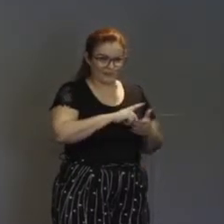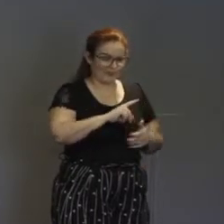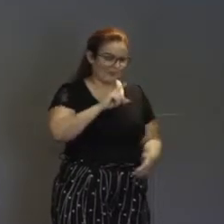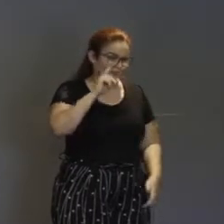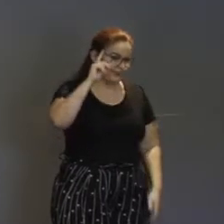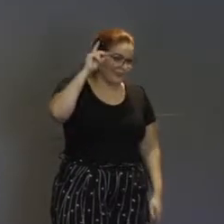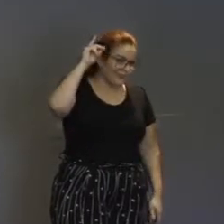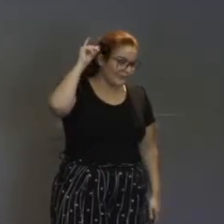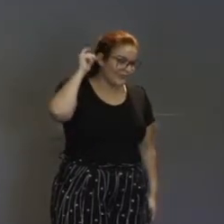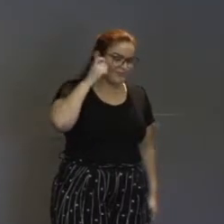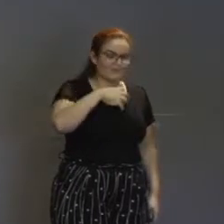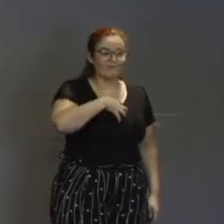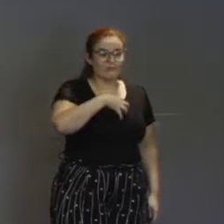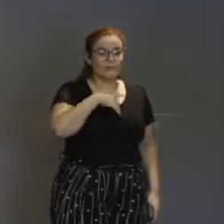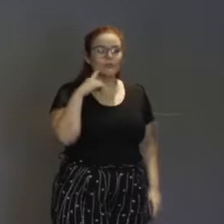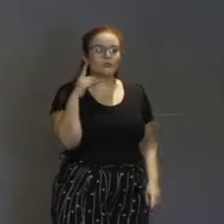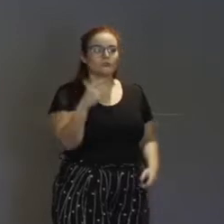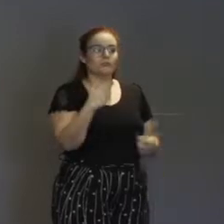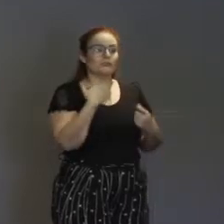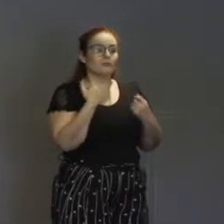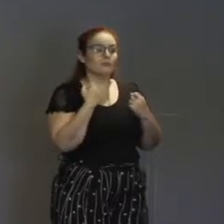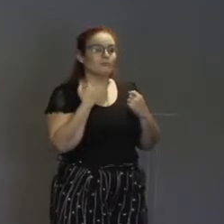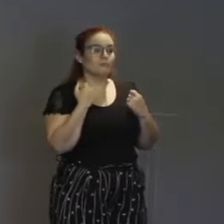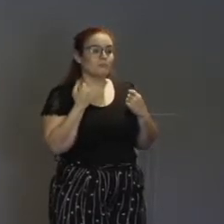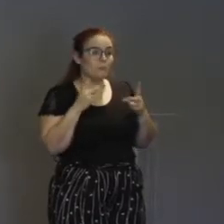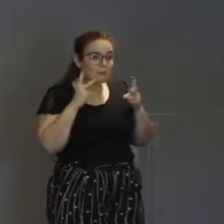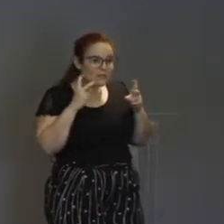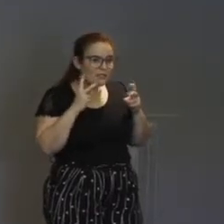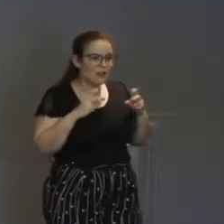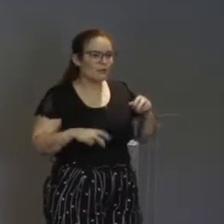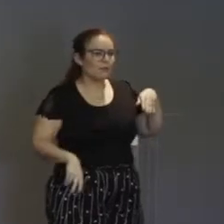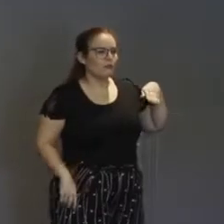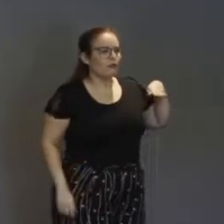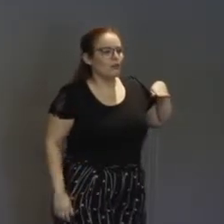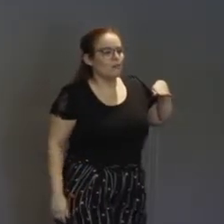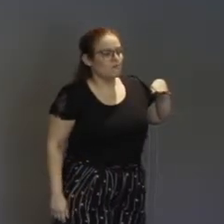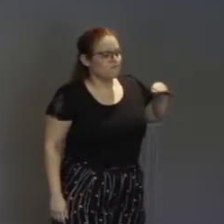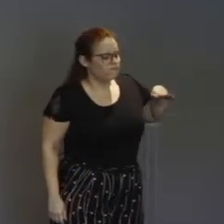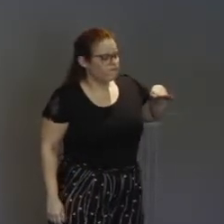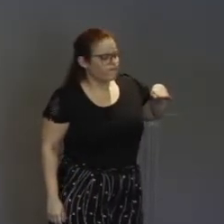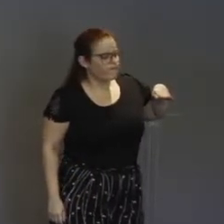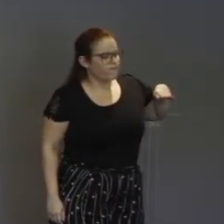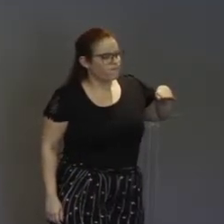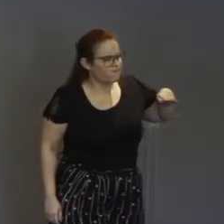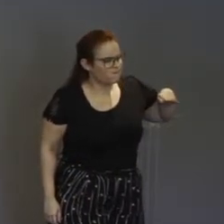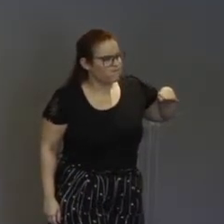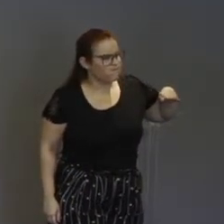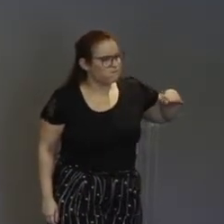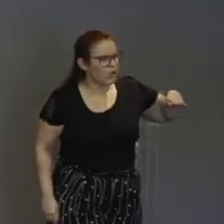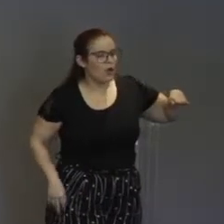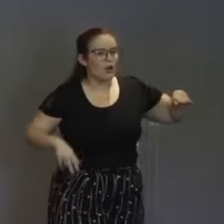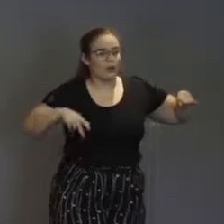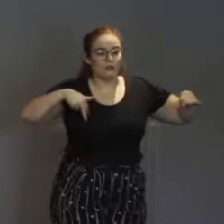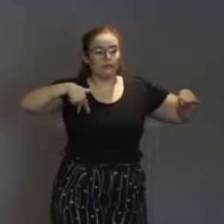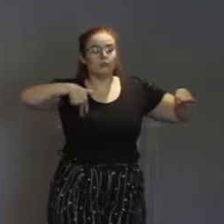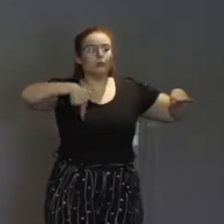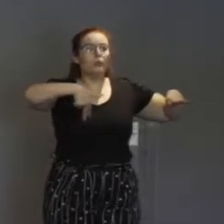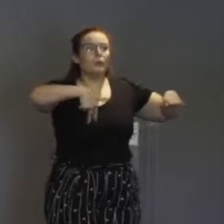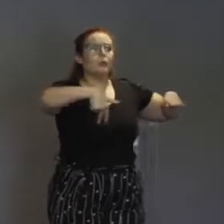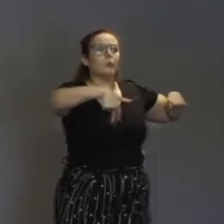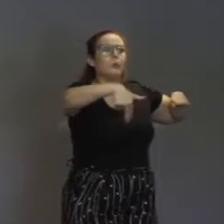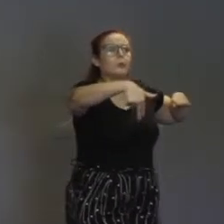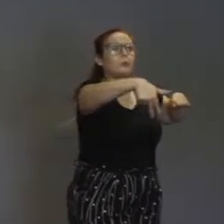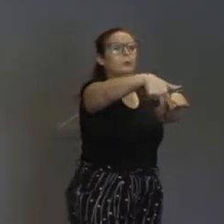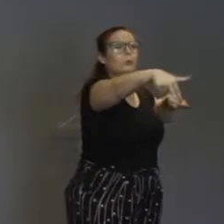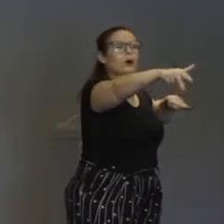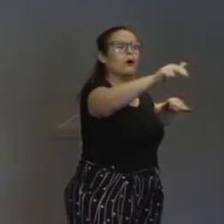gente sente que o trânsito é pesado, a gente acelera o passo. E a gente não interage com o gerânio na rua, a gente não vê o barzinho lá do